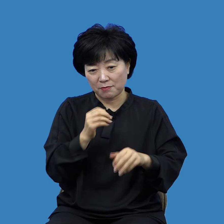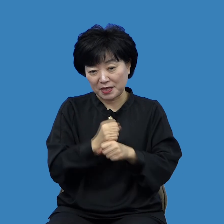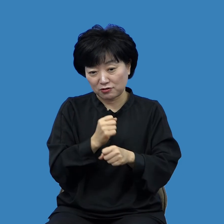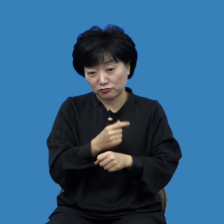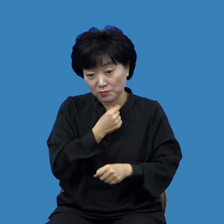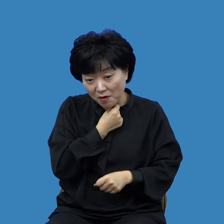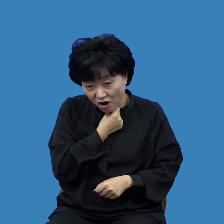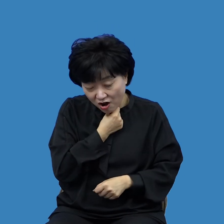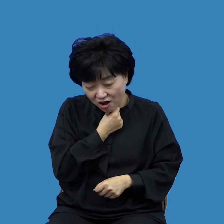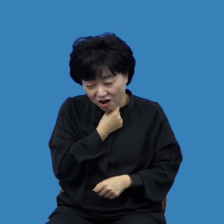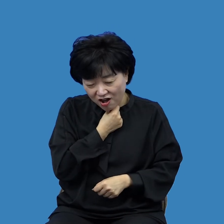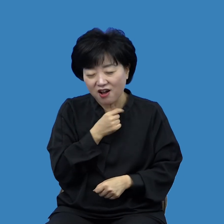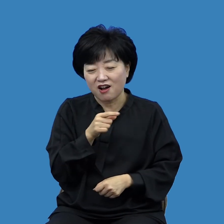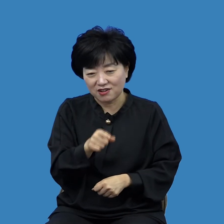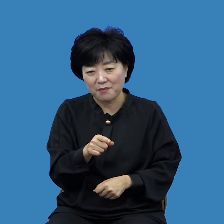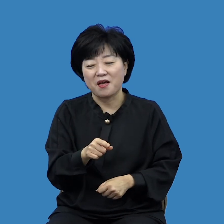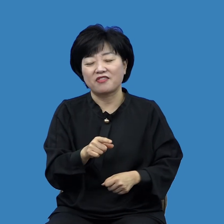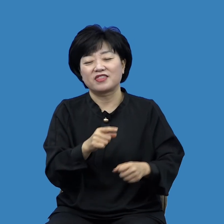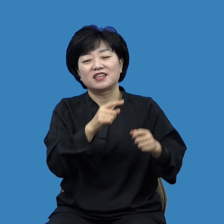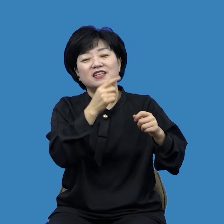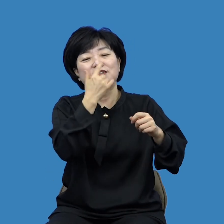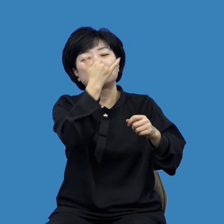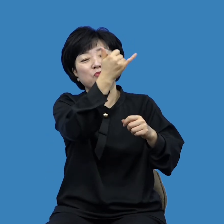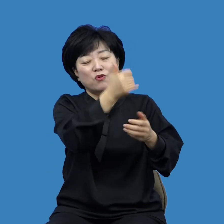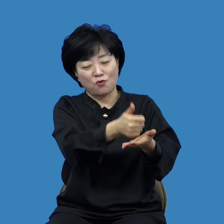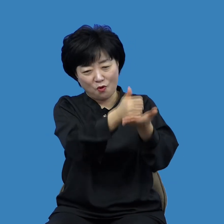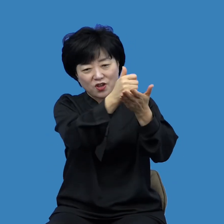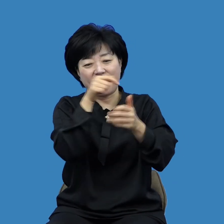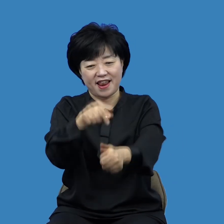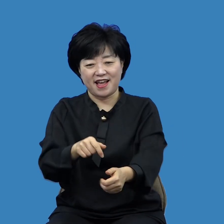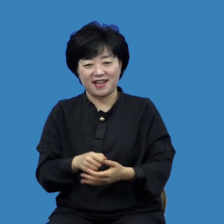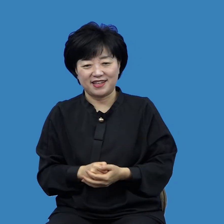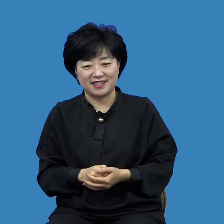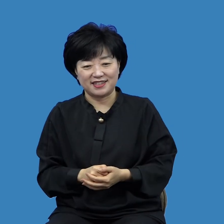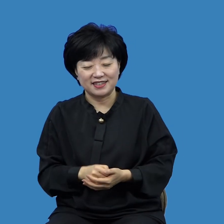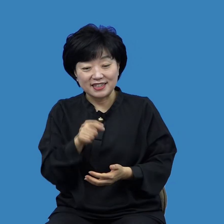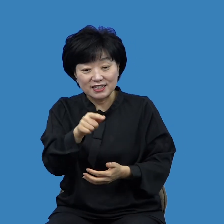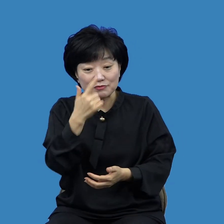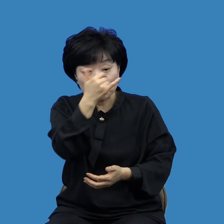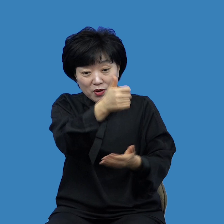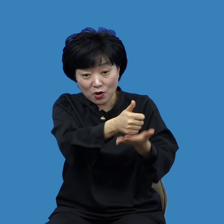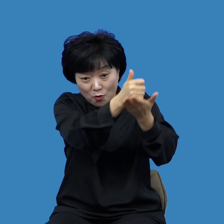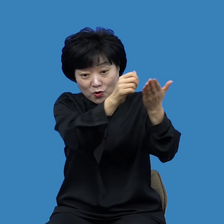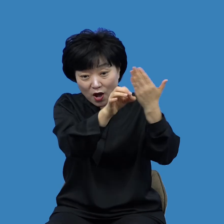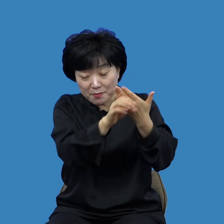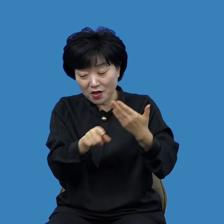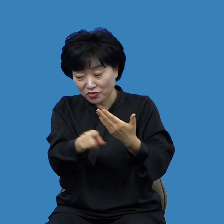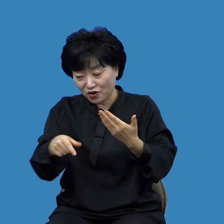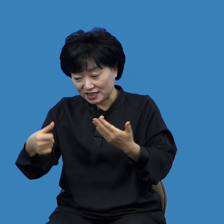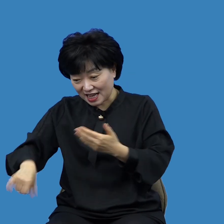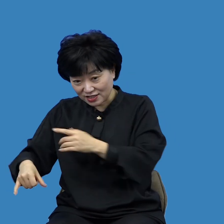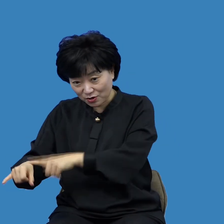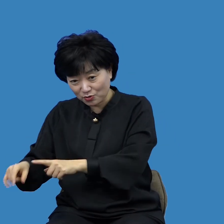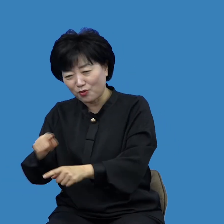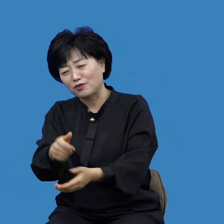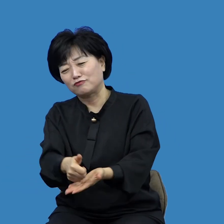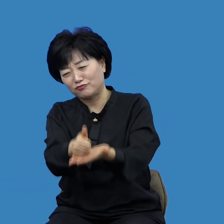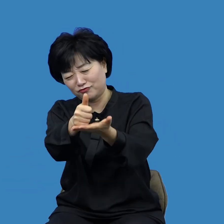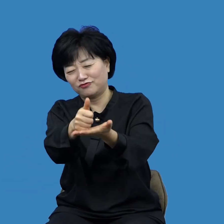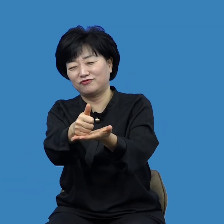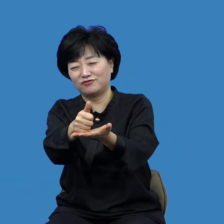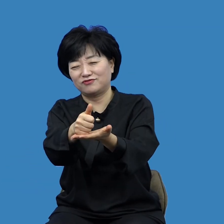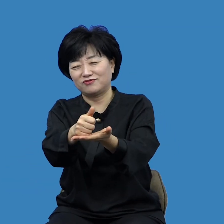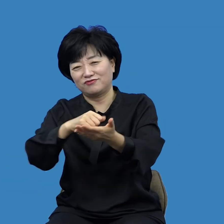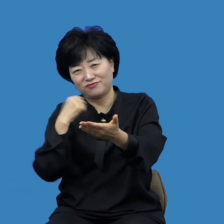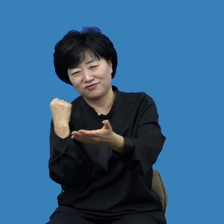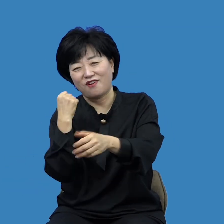원하냐? 그렇다면 내 부모를 공경해라. 그러면 자녀들도 너에게 순종할 거고 자녀들도 너희를 공경할